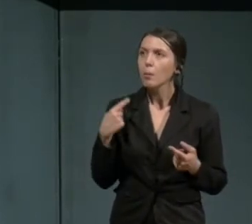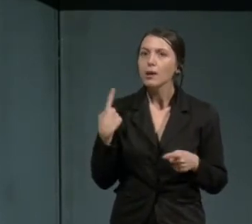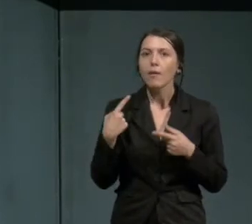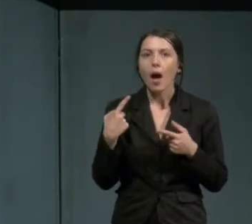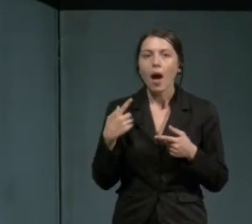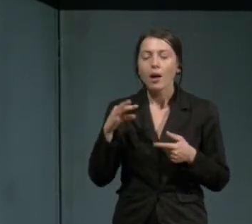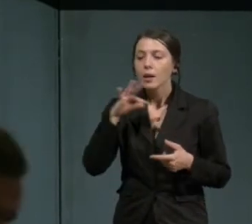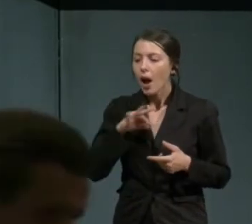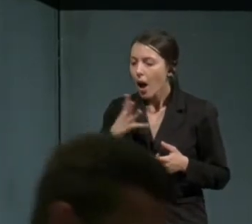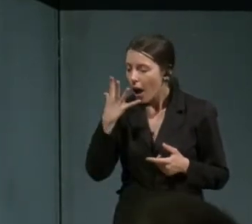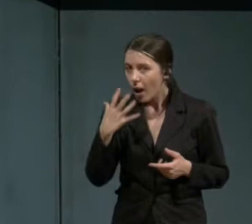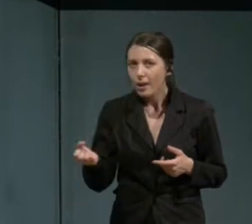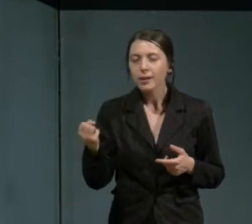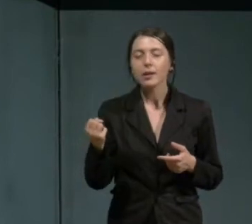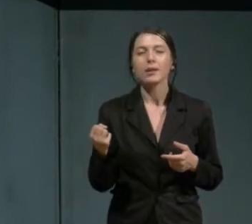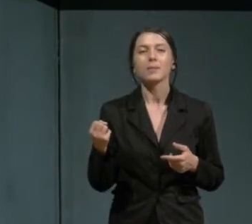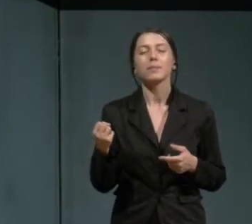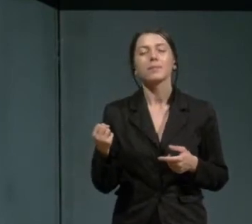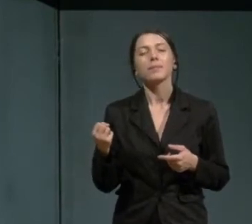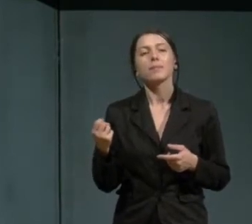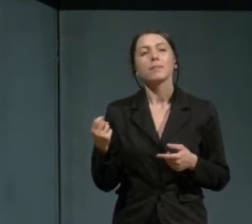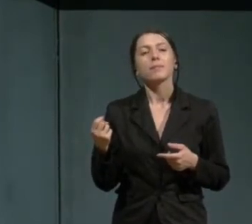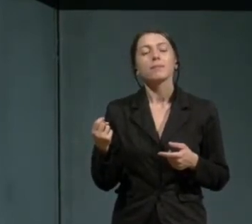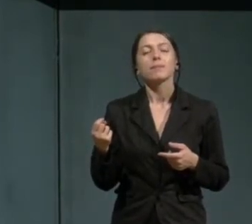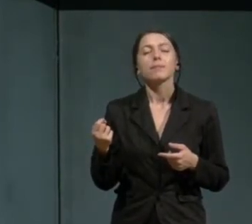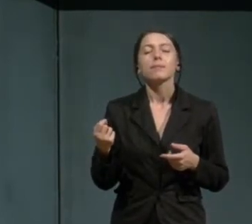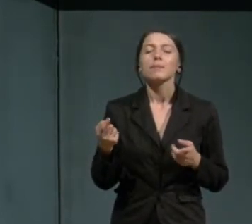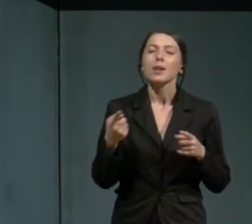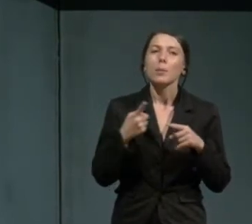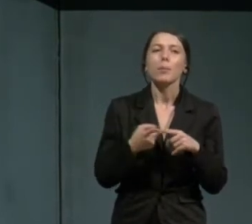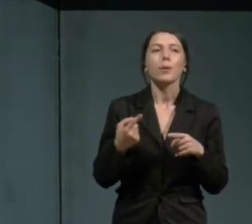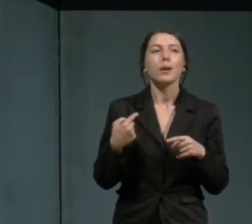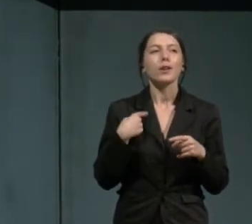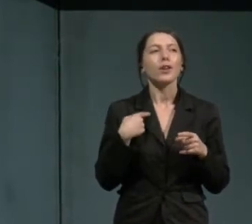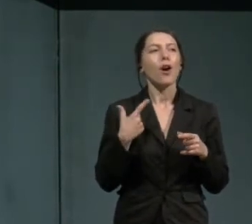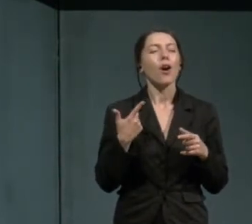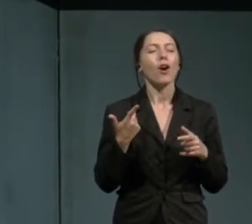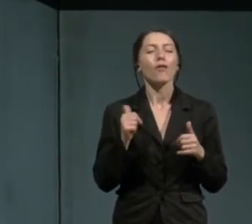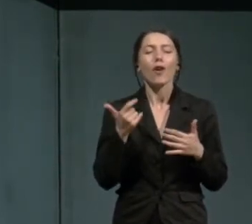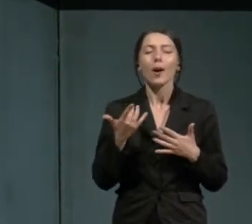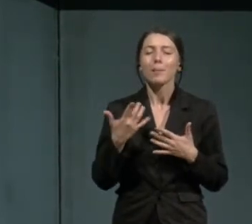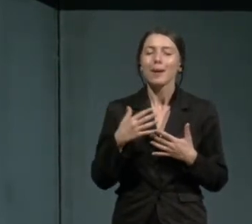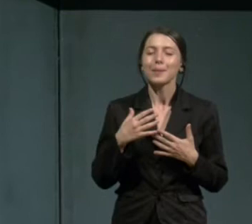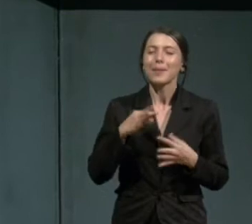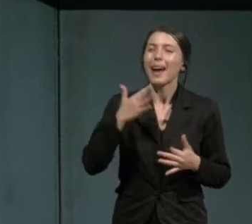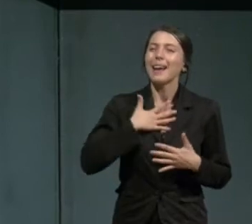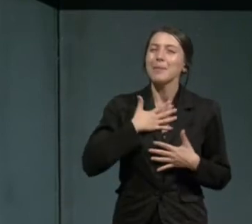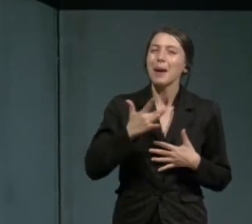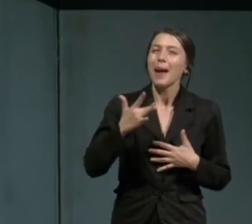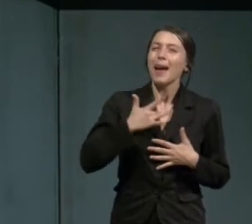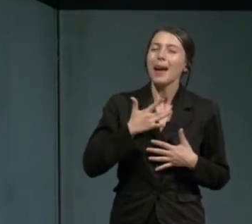molto questo aspetto poi quello che mi tocca nell'animo mi tocca anche il fatto che